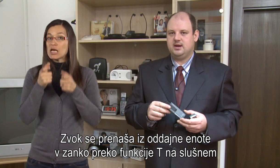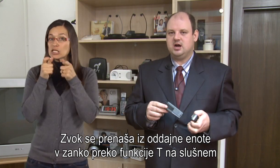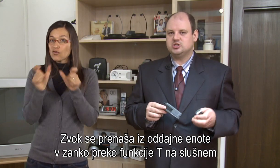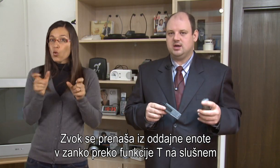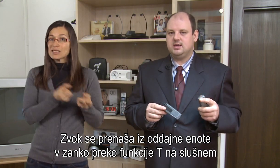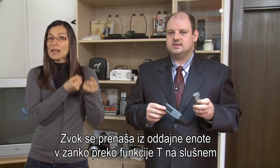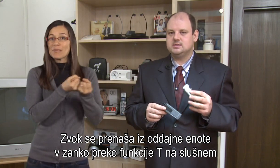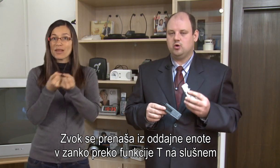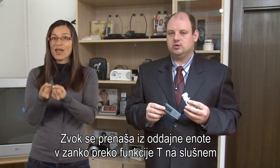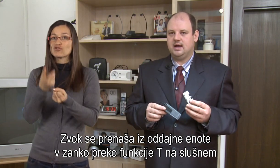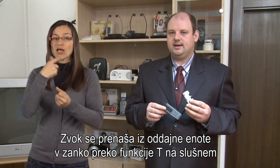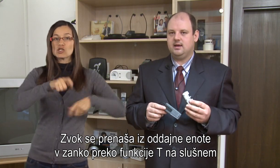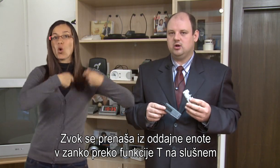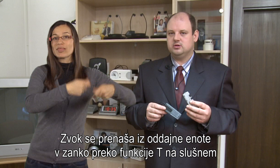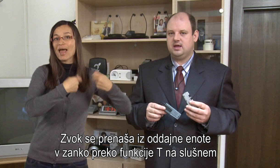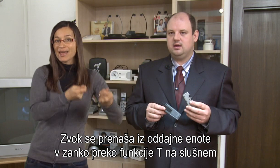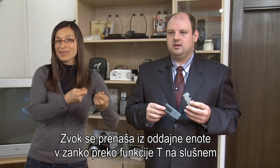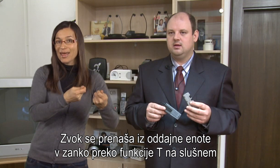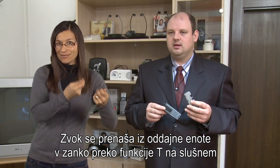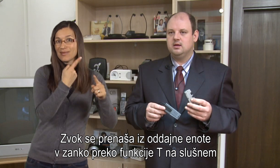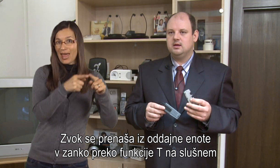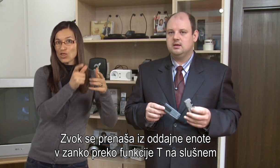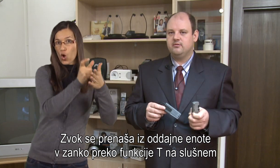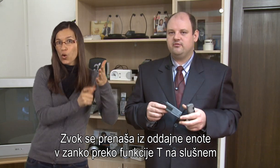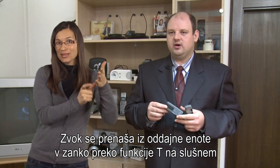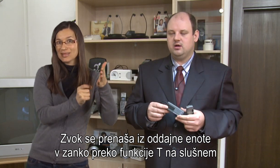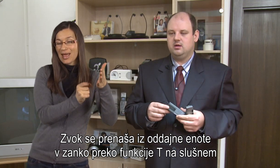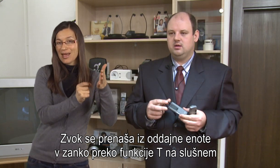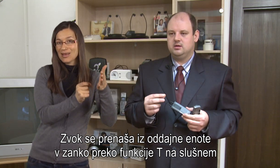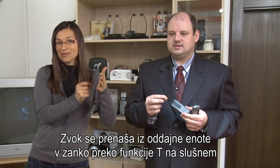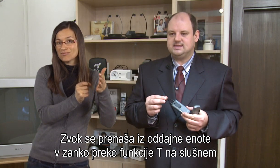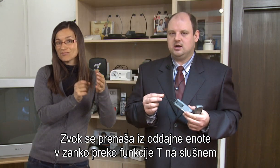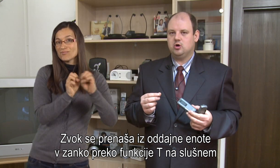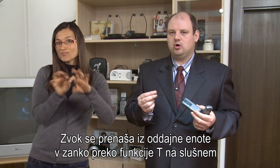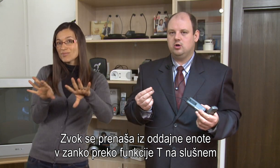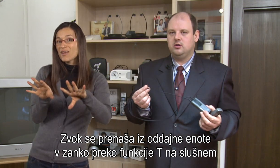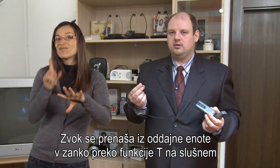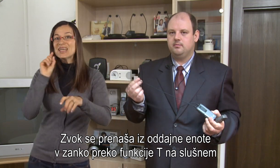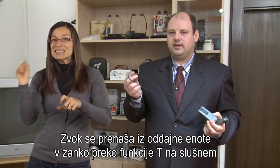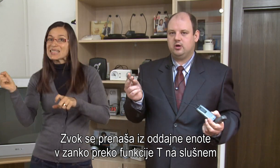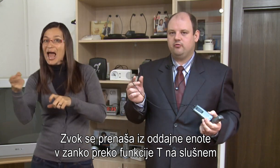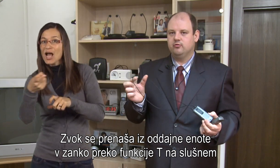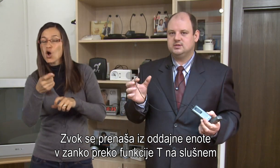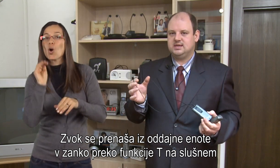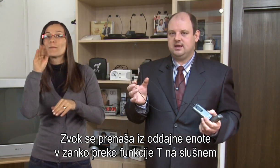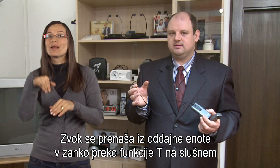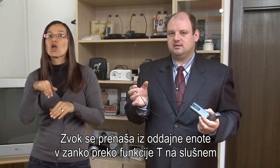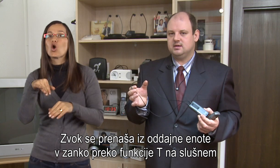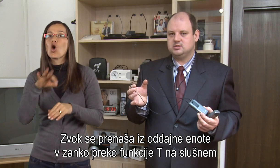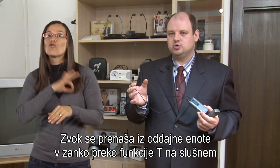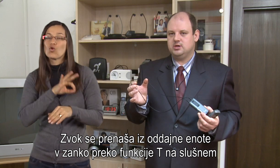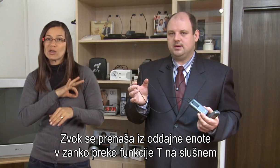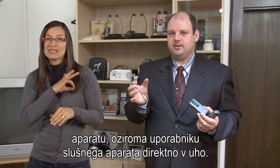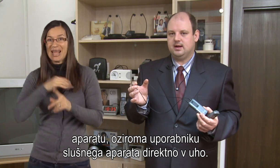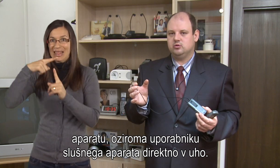se prenaša iz oddajne enote v zanko preko funkcije T